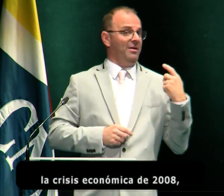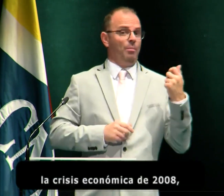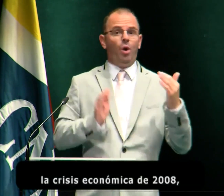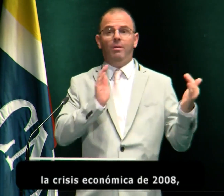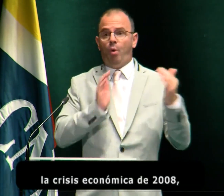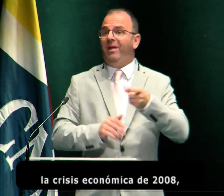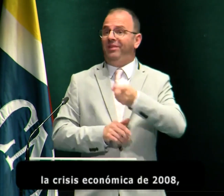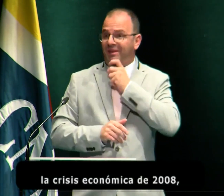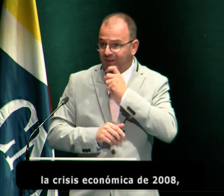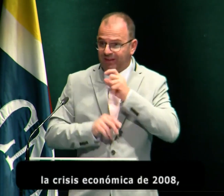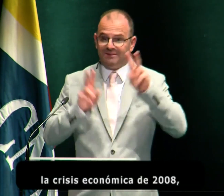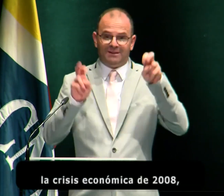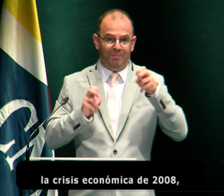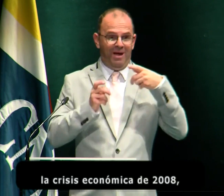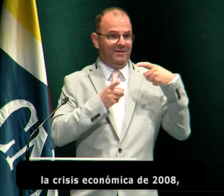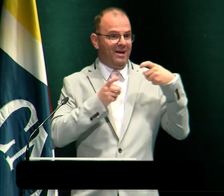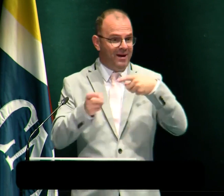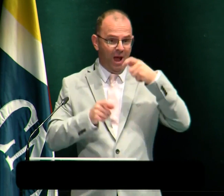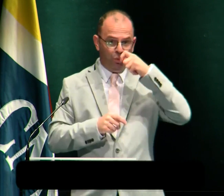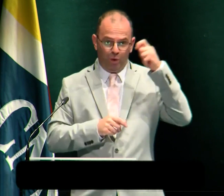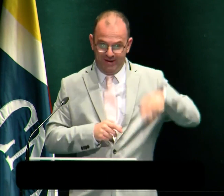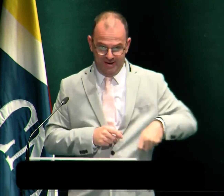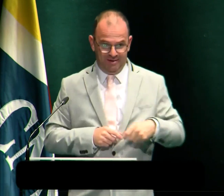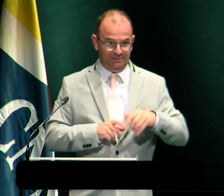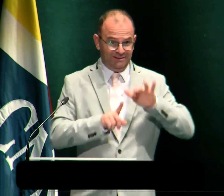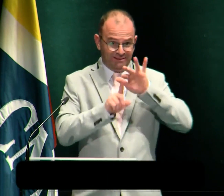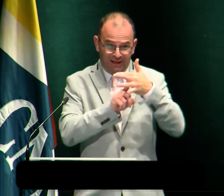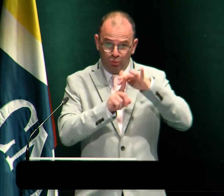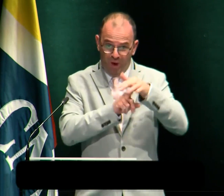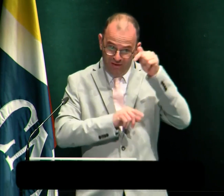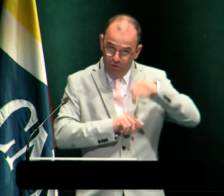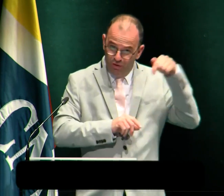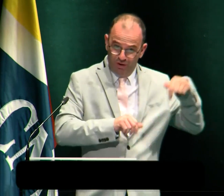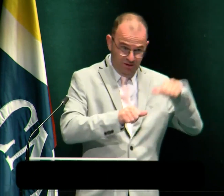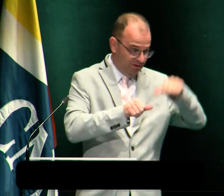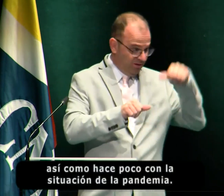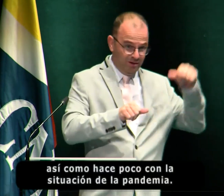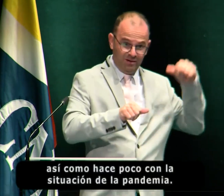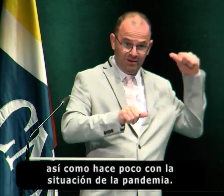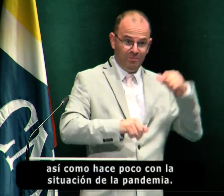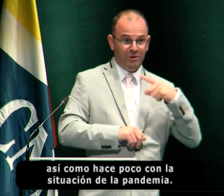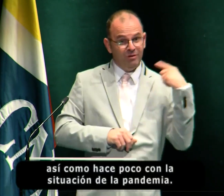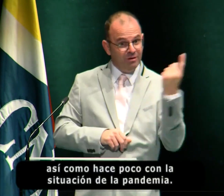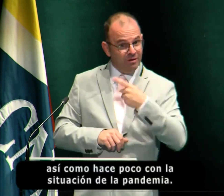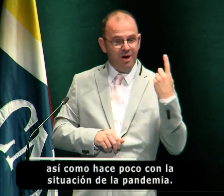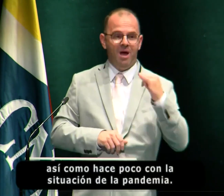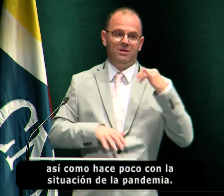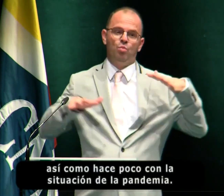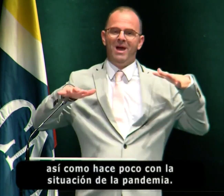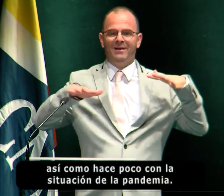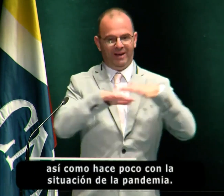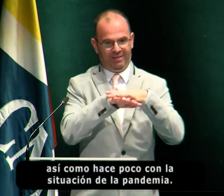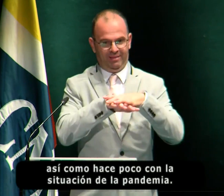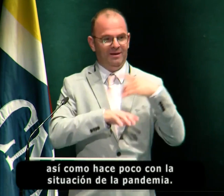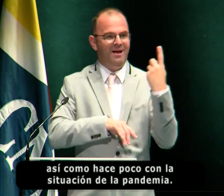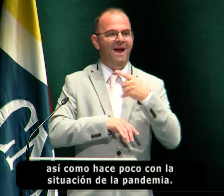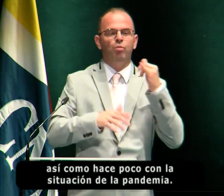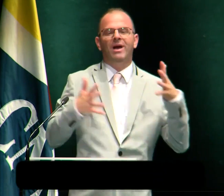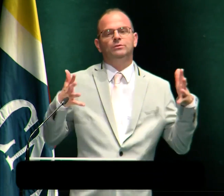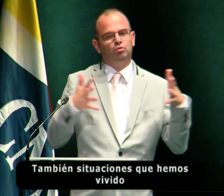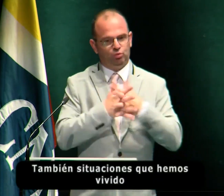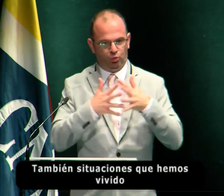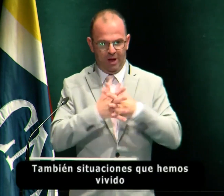de la pandemia. También situaciones que hemos vivido a través de la guerra de Ucrania. En todas esas